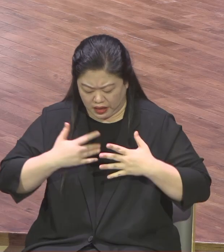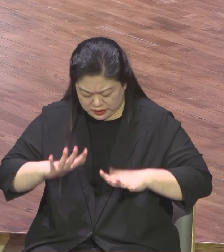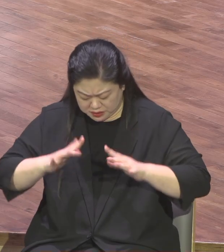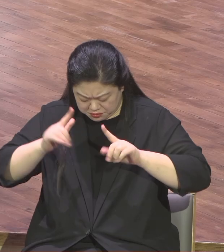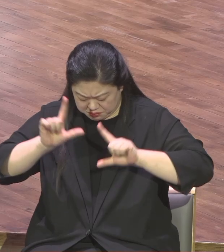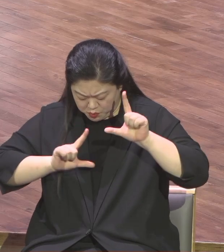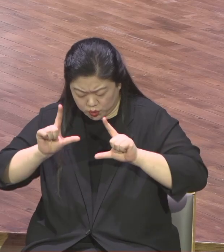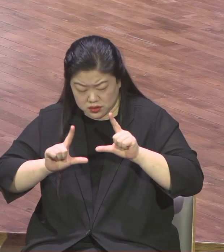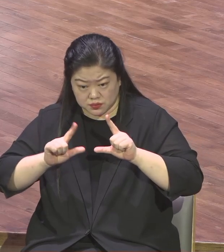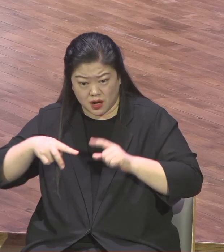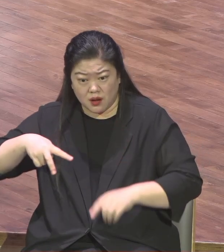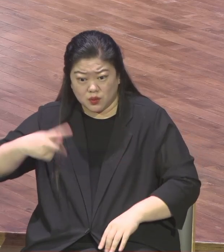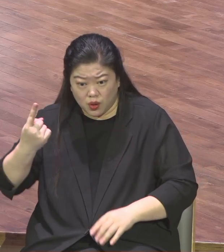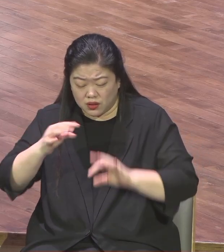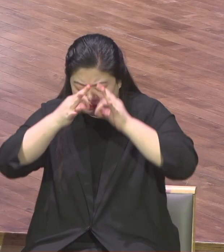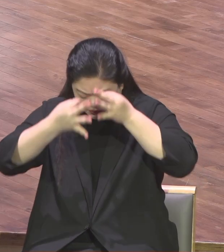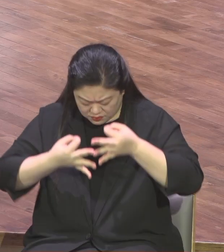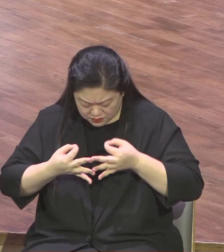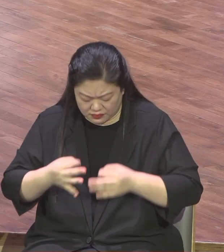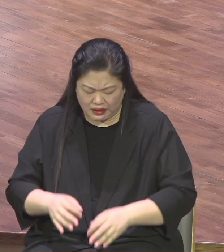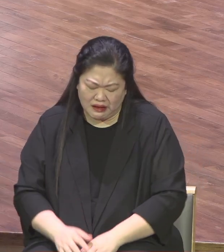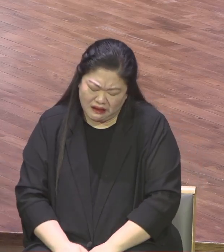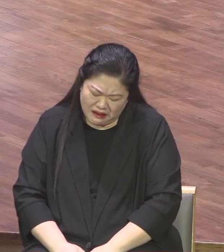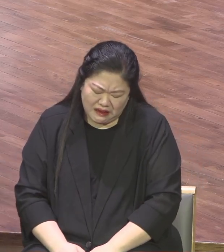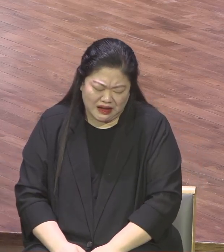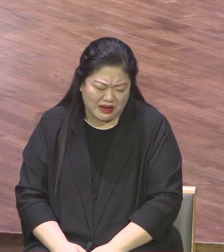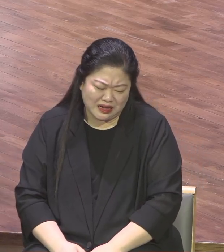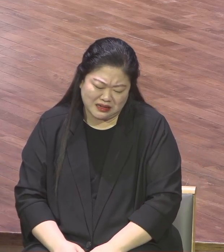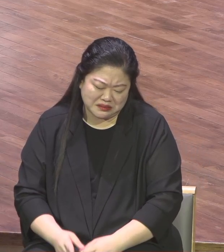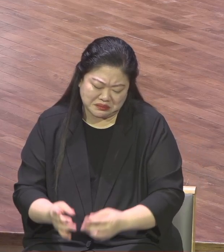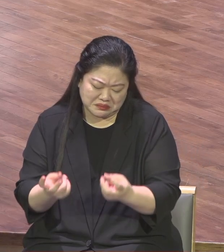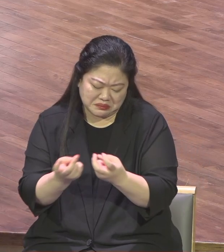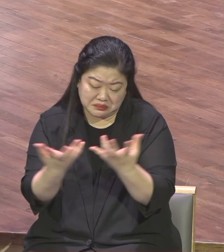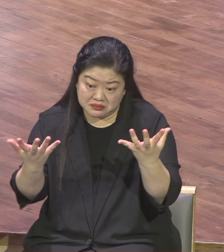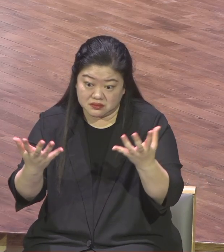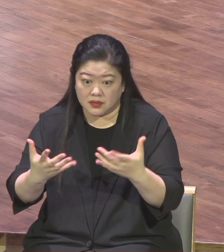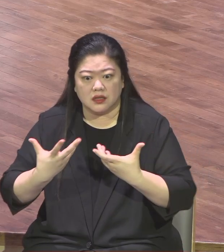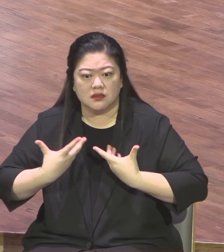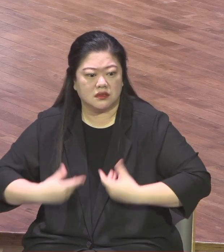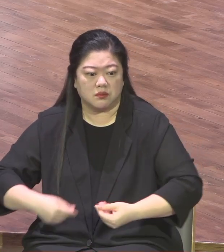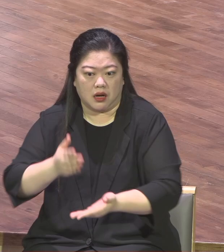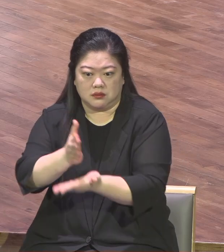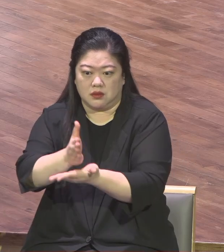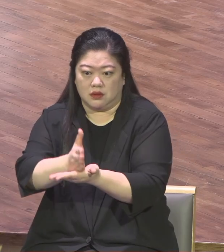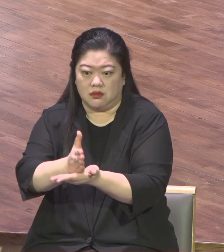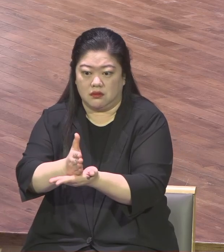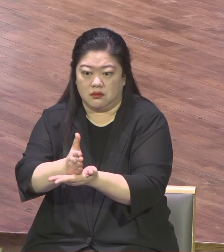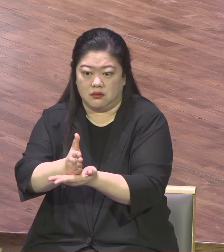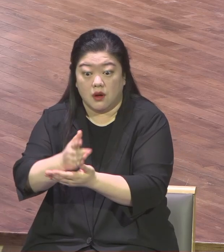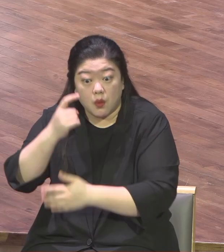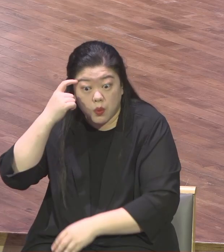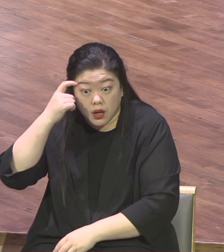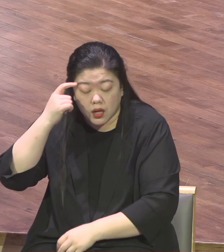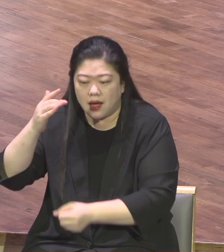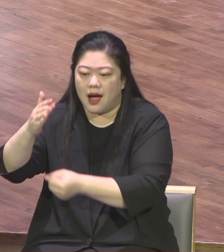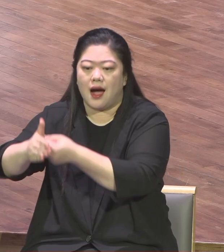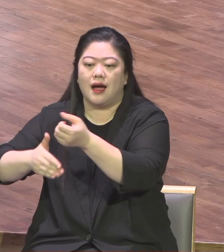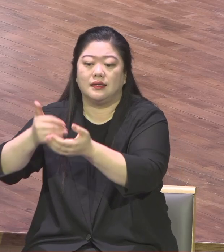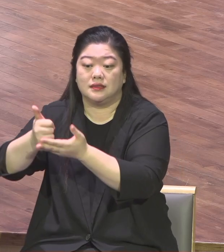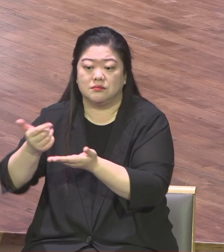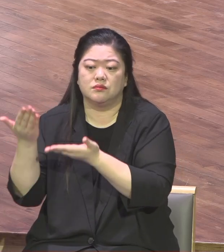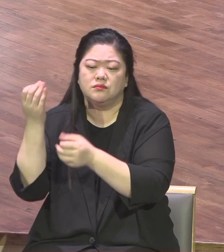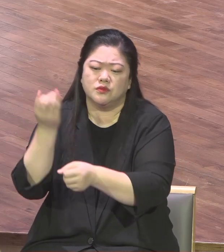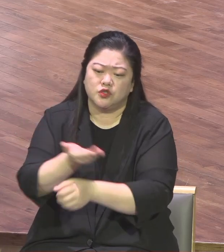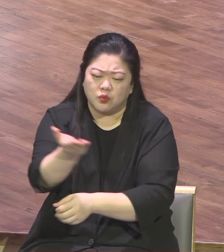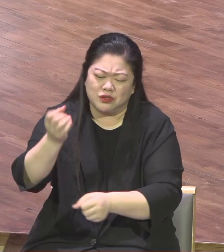가지고 실망해서는 안 된다. 왜냐? 여러분에게는 헤븐의 파워가 주어졌어요.